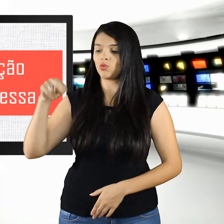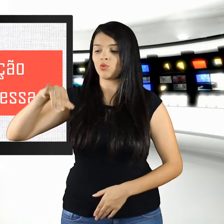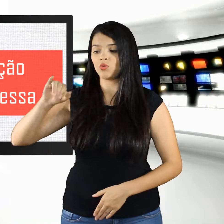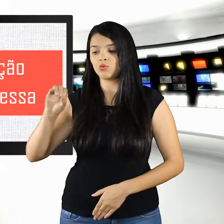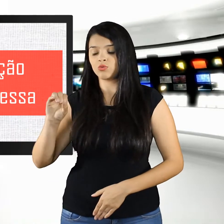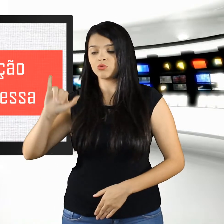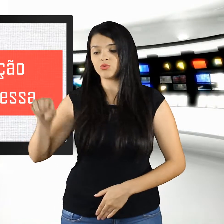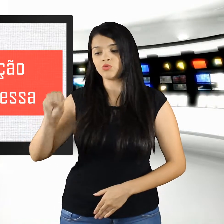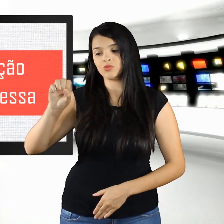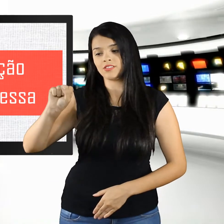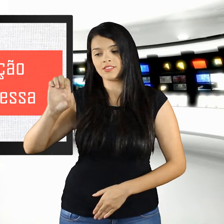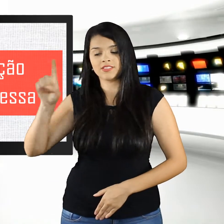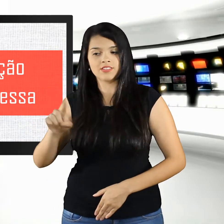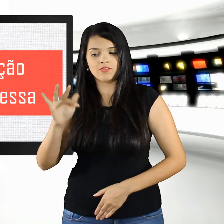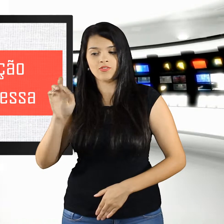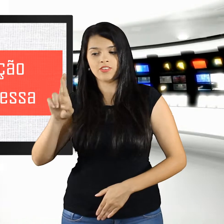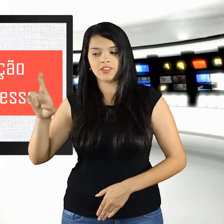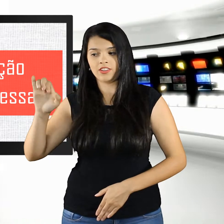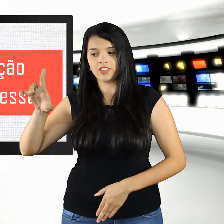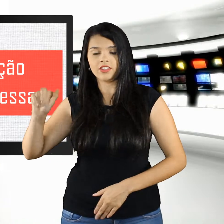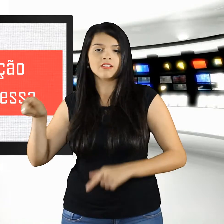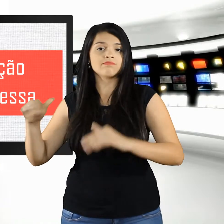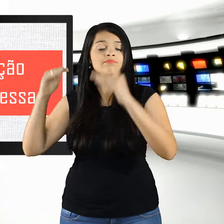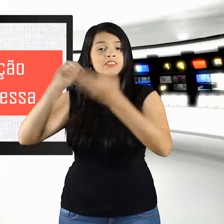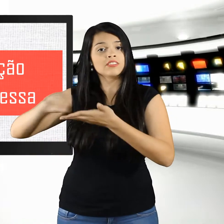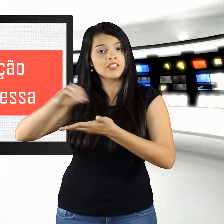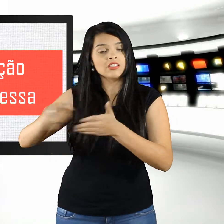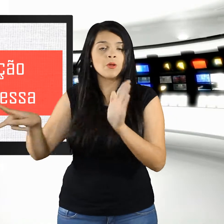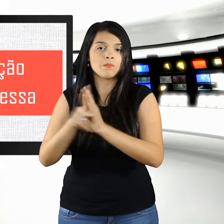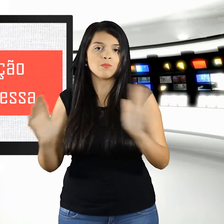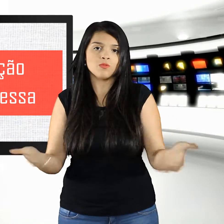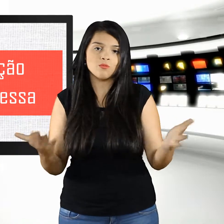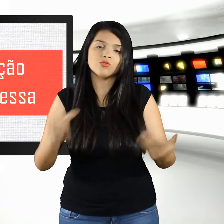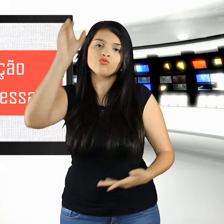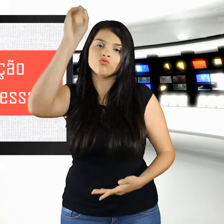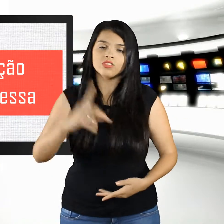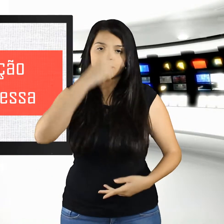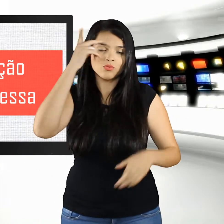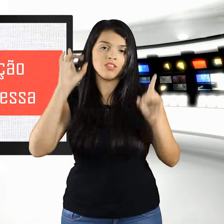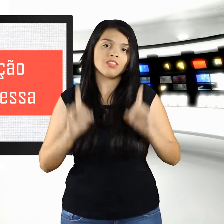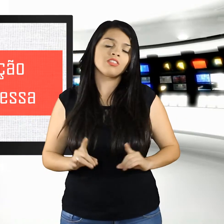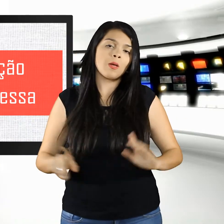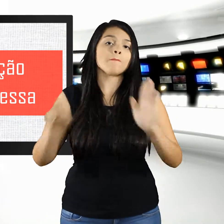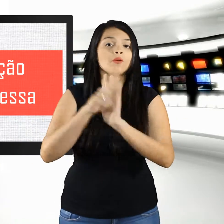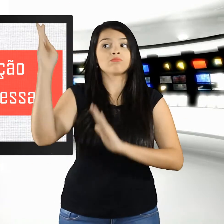titular da Secretaria Nacional de Promoção dos Direitos da Pessoa com Deficiência da Secretaria de Direitos Humanos da Presidência da República